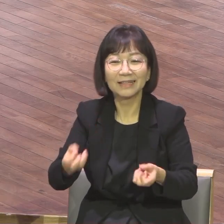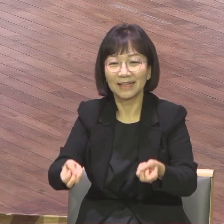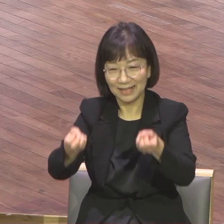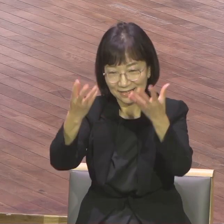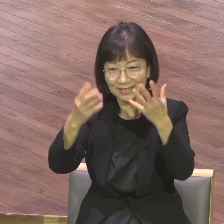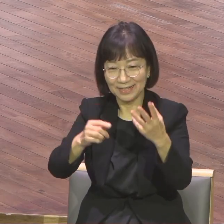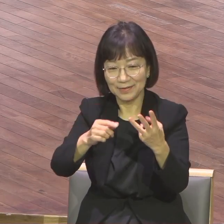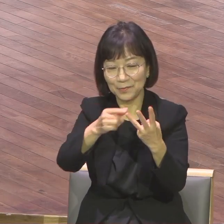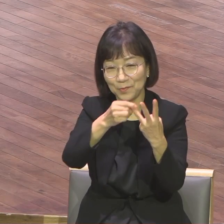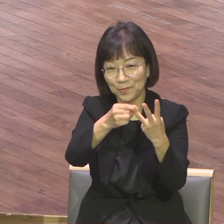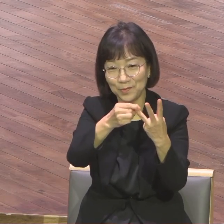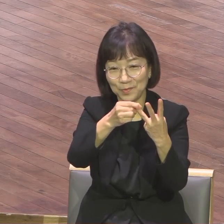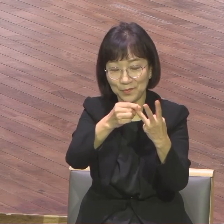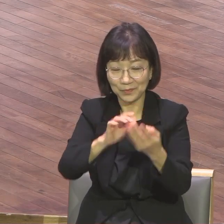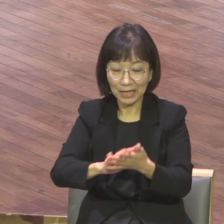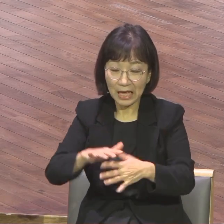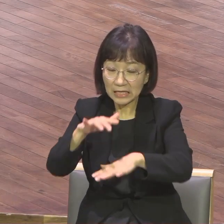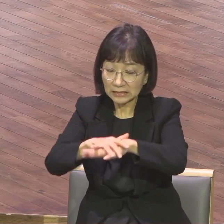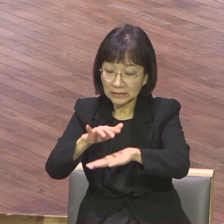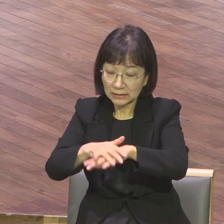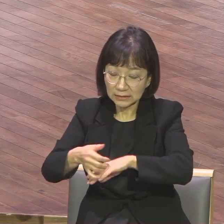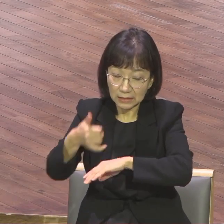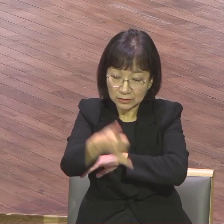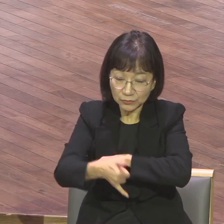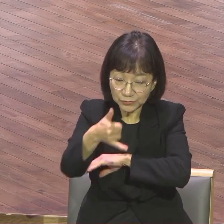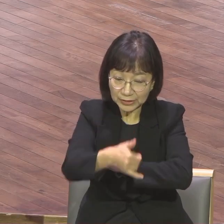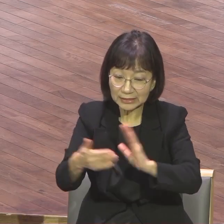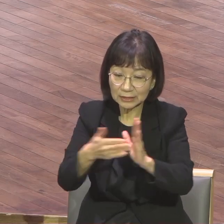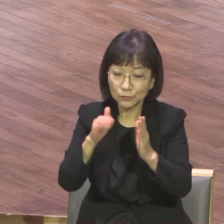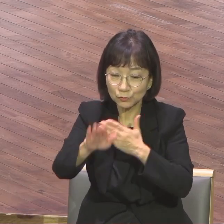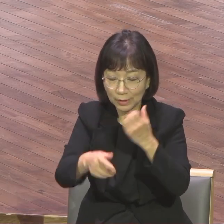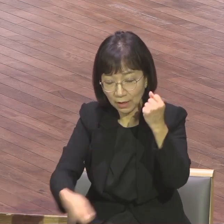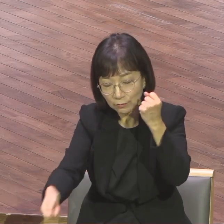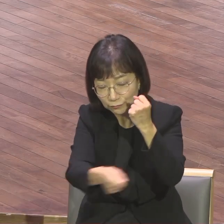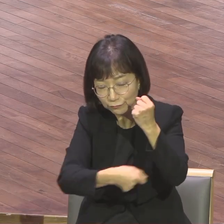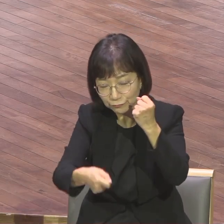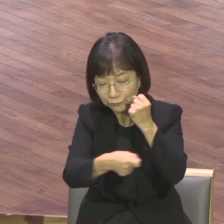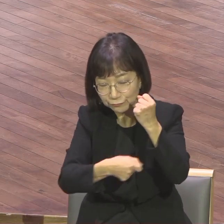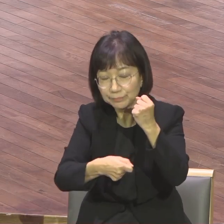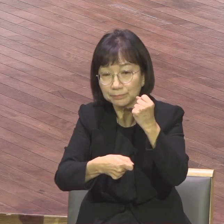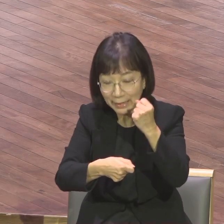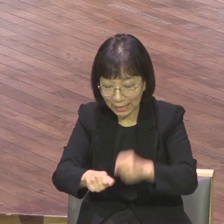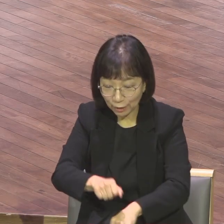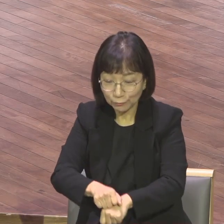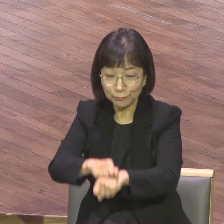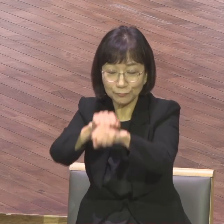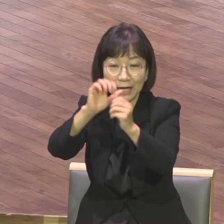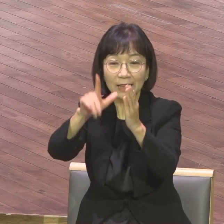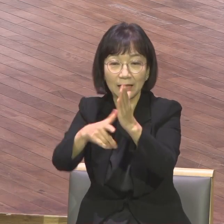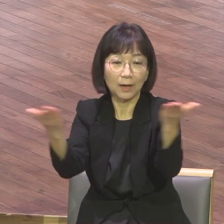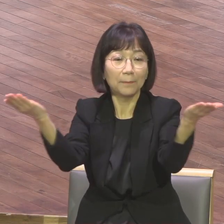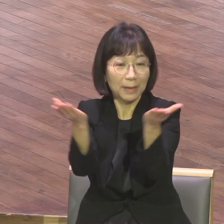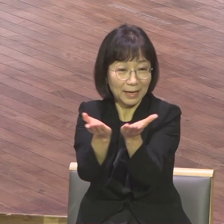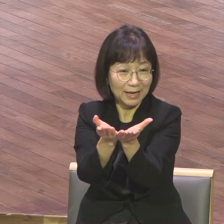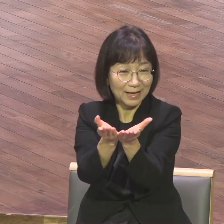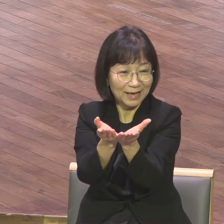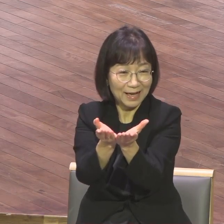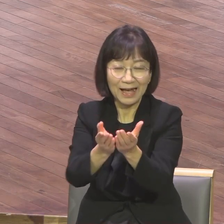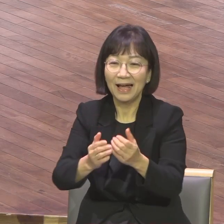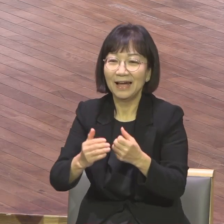이때가 농사철이 끝나고 곡식을 저장하는 시점에서 열렸던 관계이기 때문에 풍성한 수확을